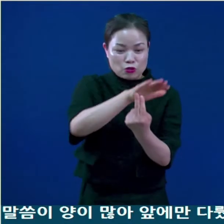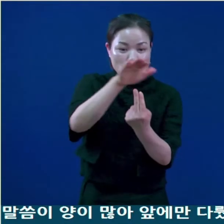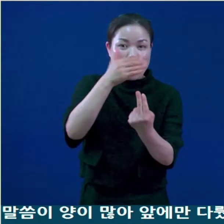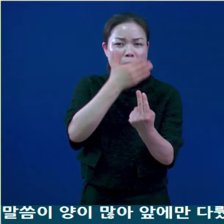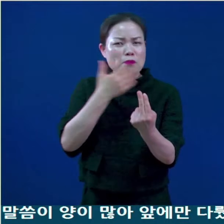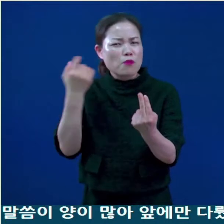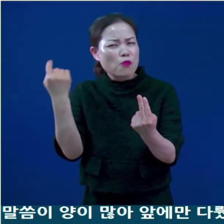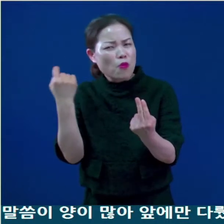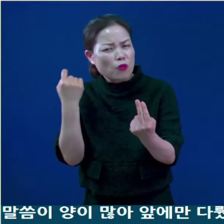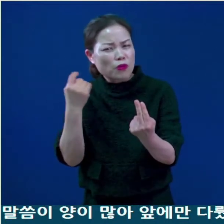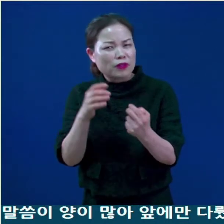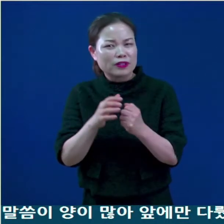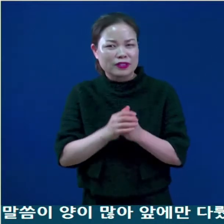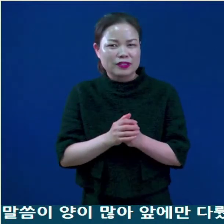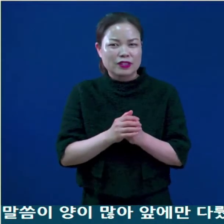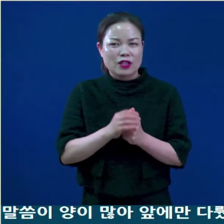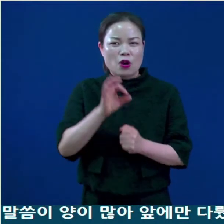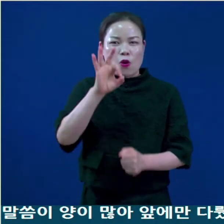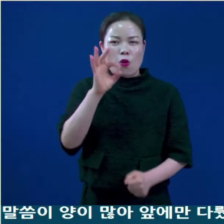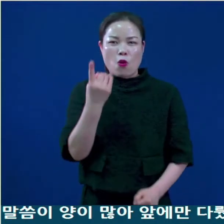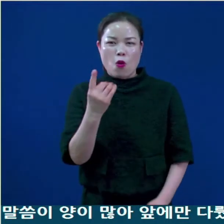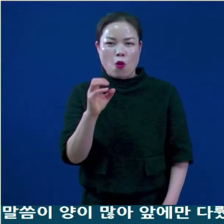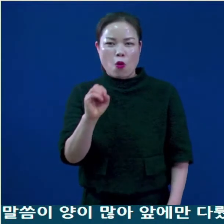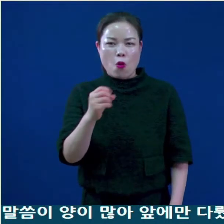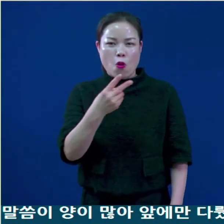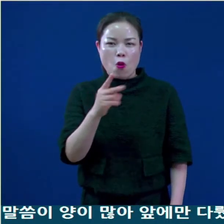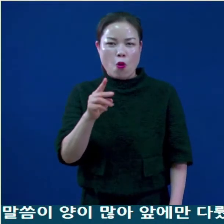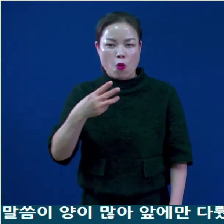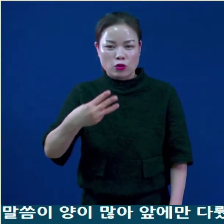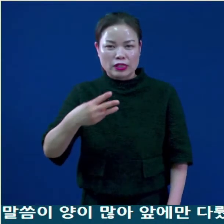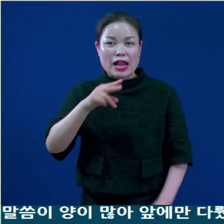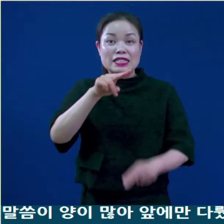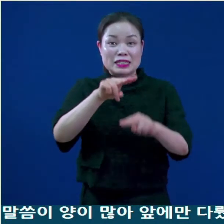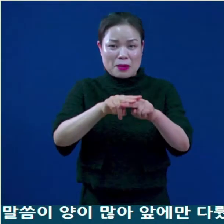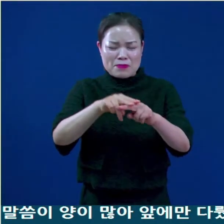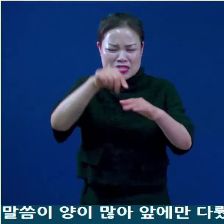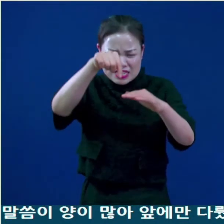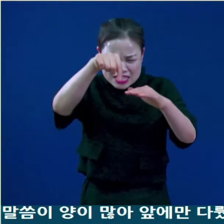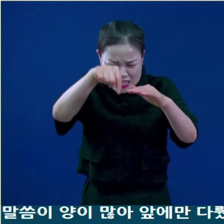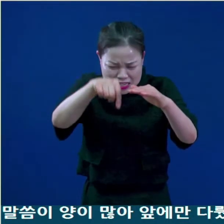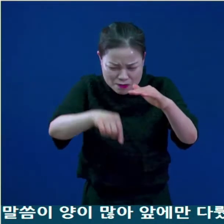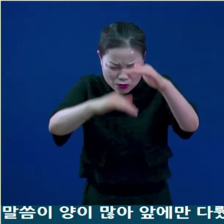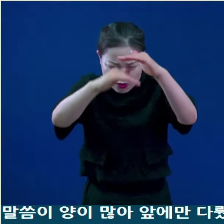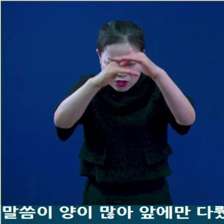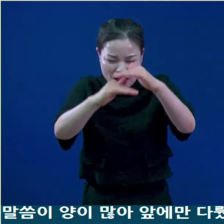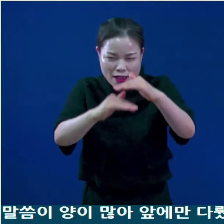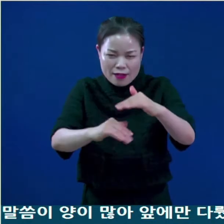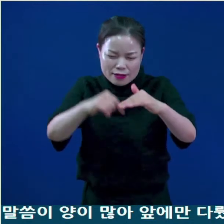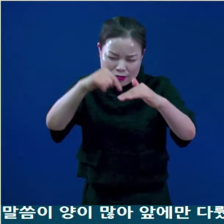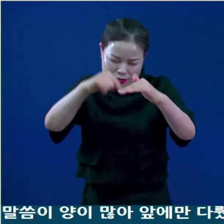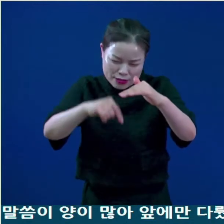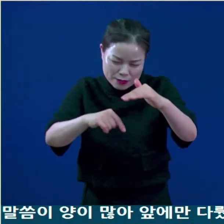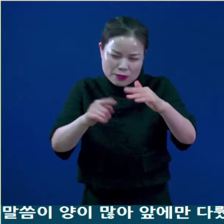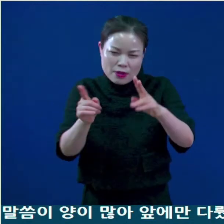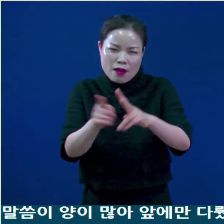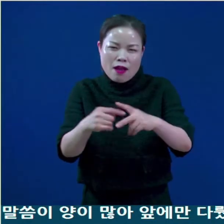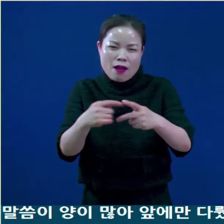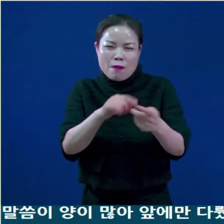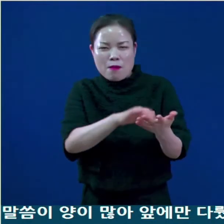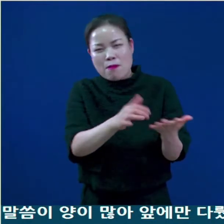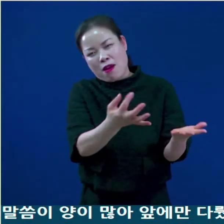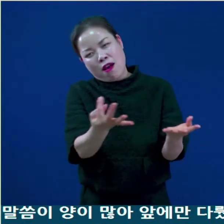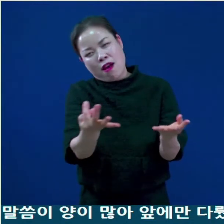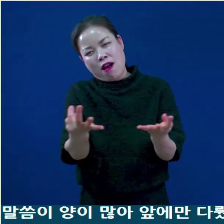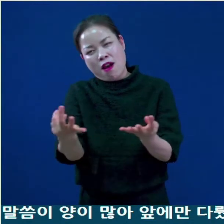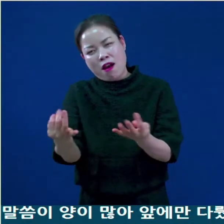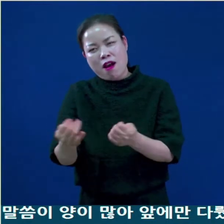요한복음이 아주 옹달샘입니다. 깊고 깊은 옹달샘이라서 이 깊이를 헤아릴 수가 없어서 제가